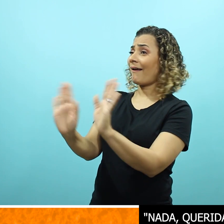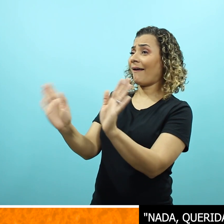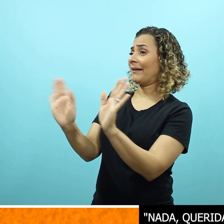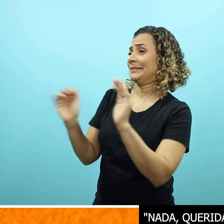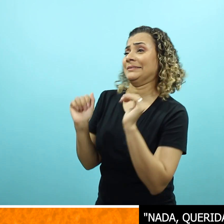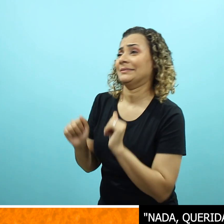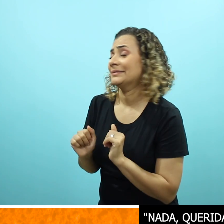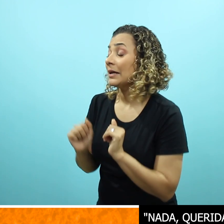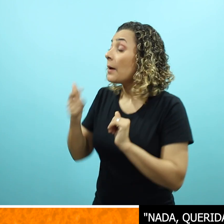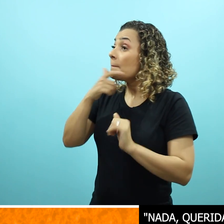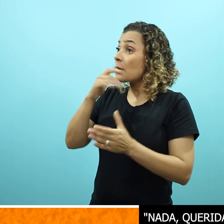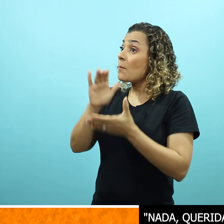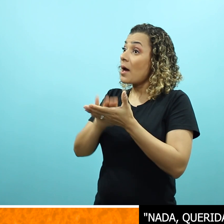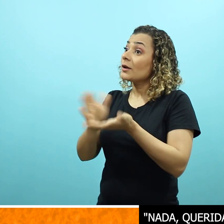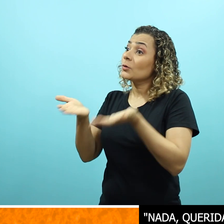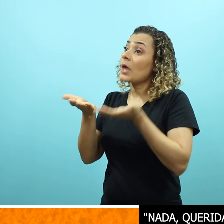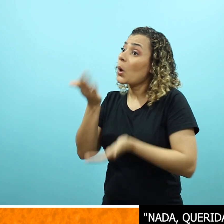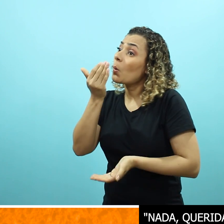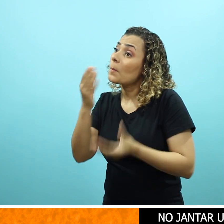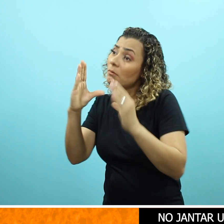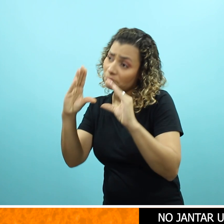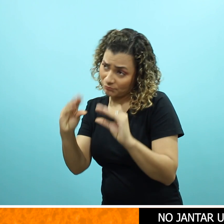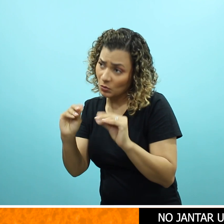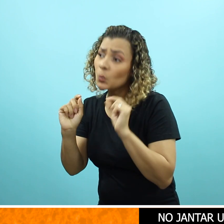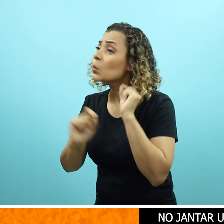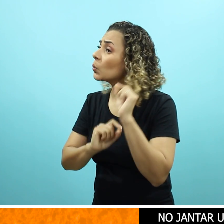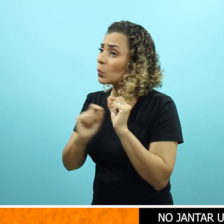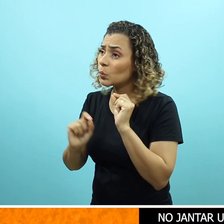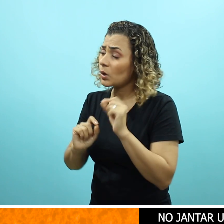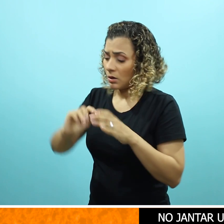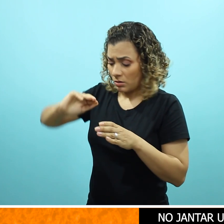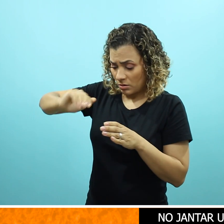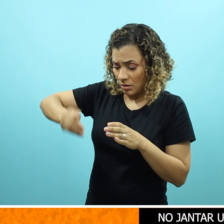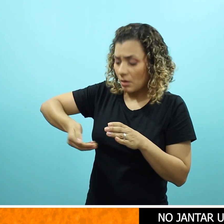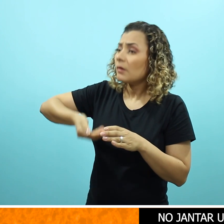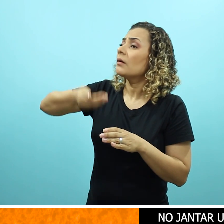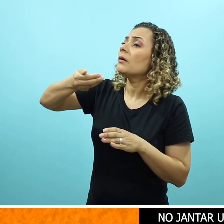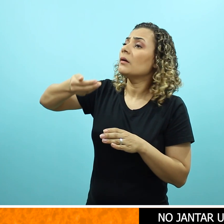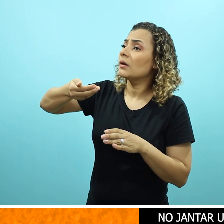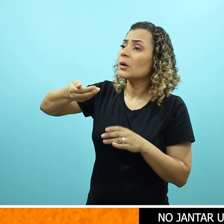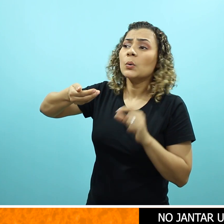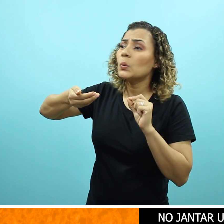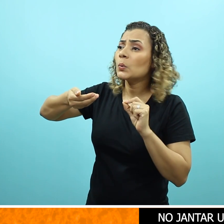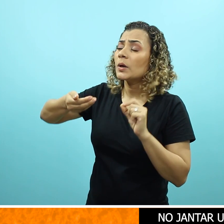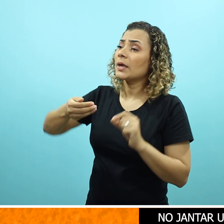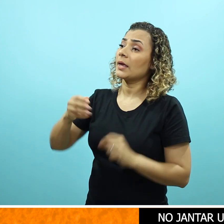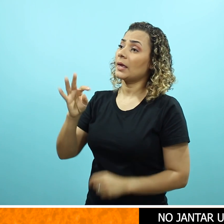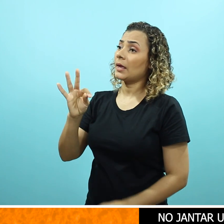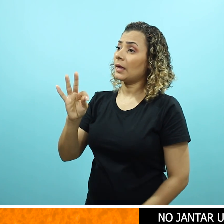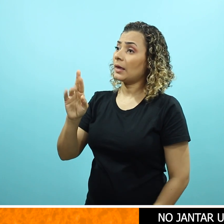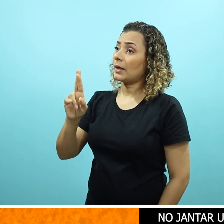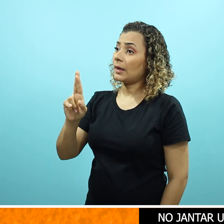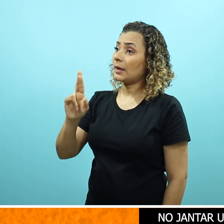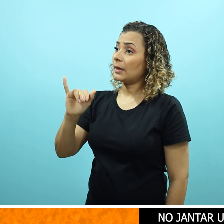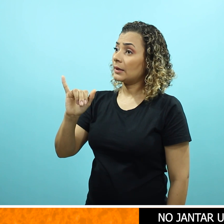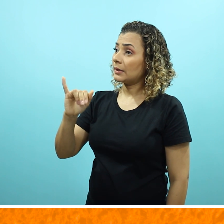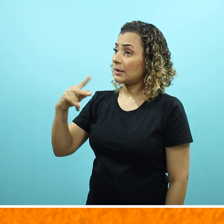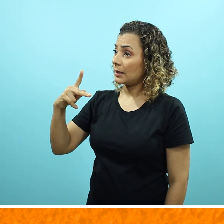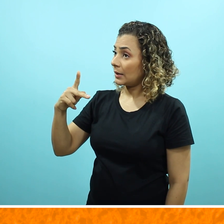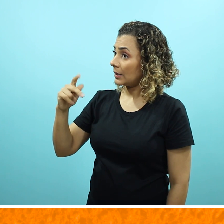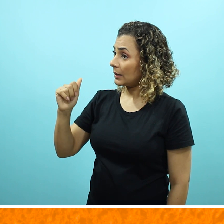Nada, querida. Só que o meu marido quer comer no jantar um caldo de tripas e bucho. E eu.